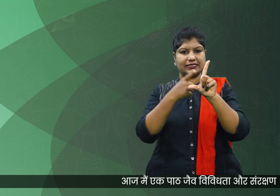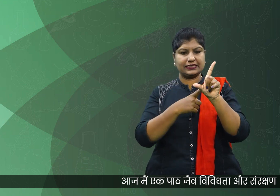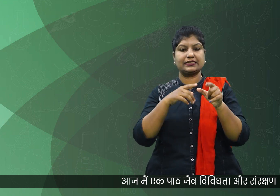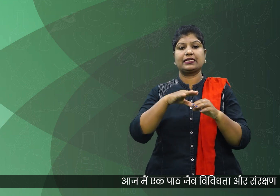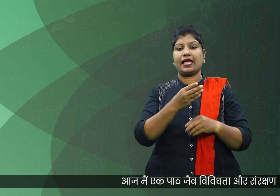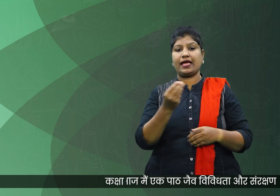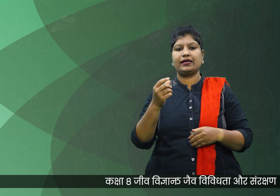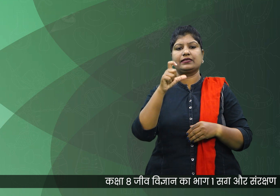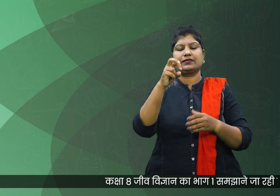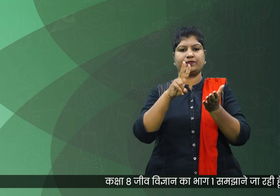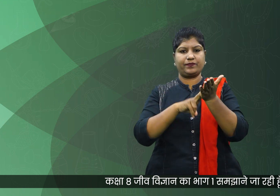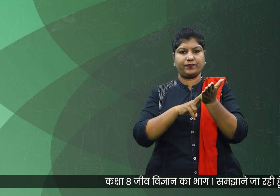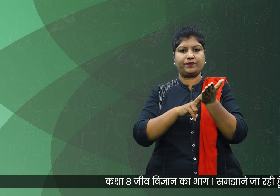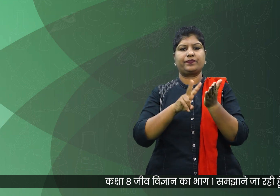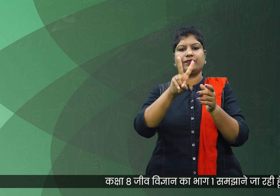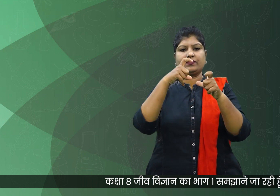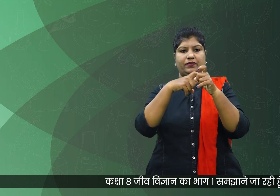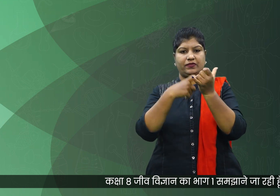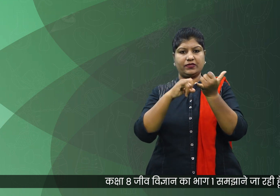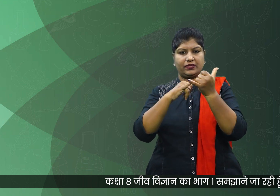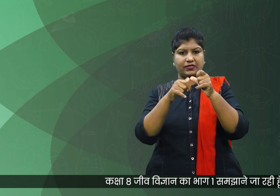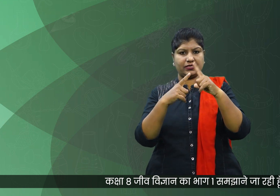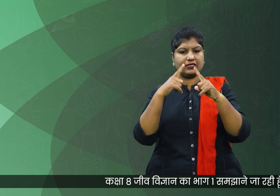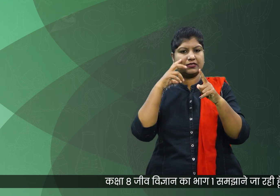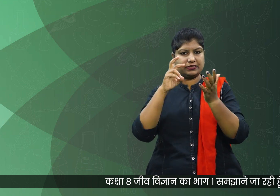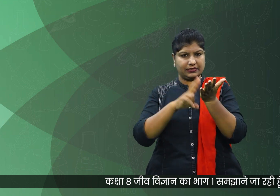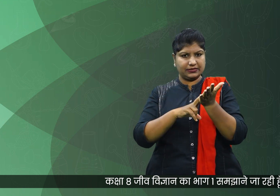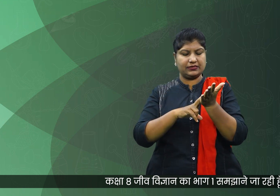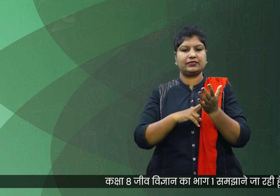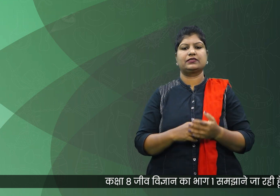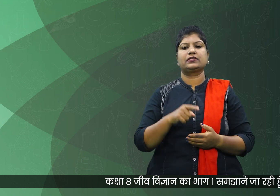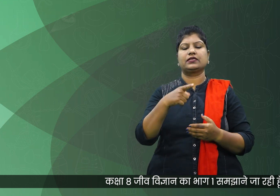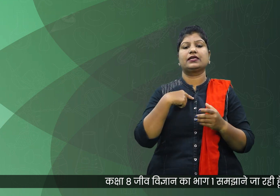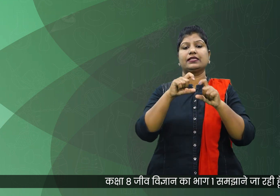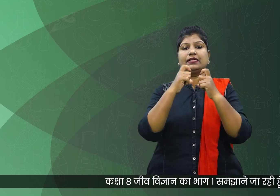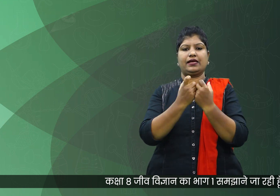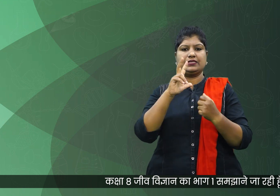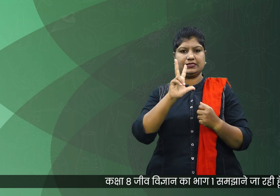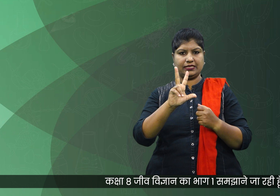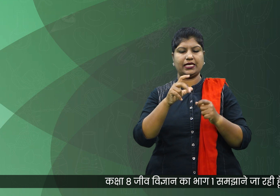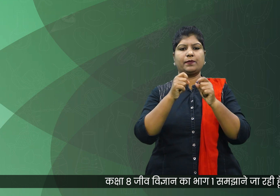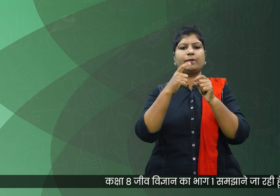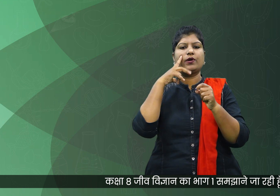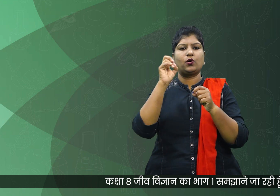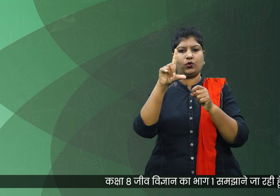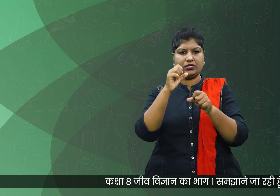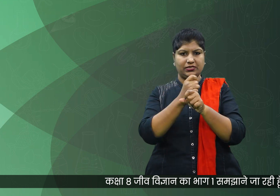कक्ष आठवी जीव विज्ञान का समझाने जा रही हूँ।